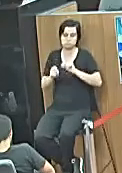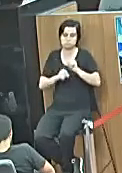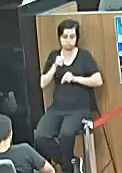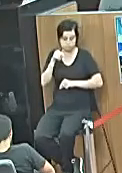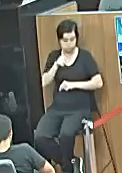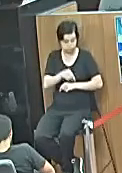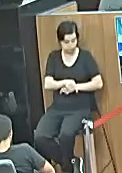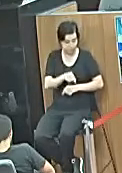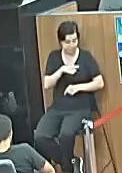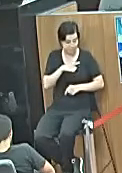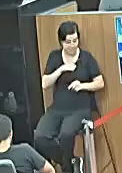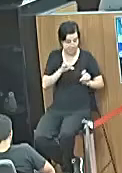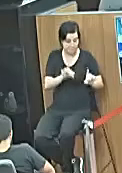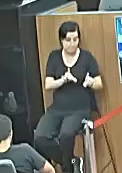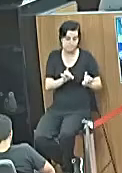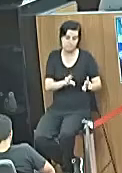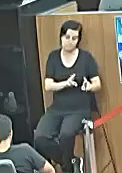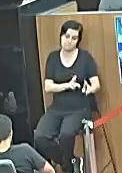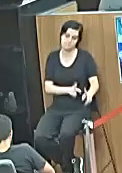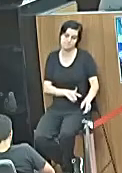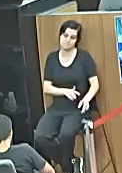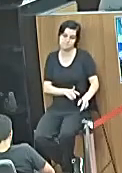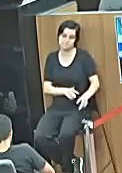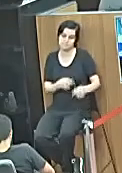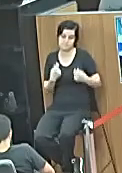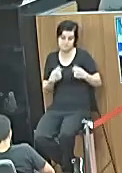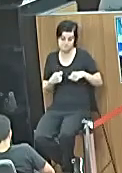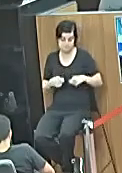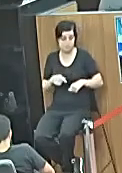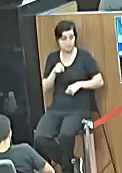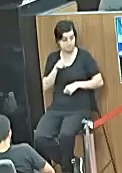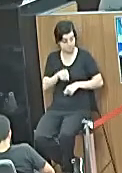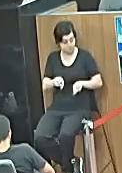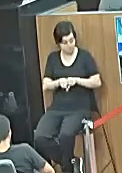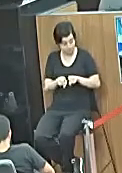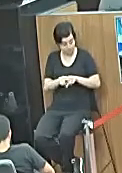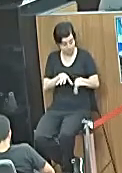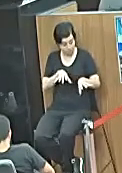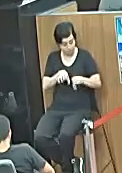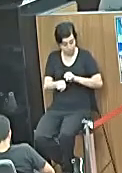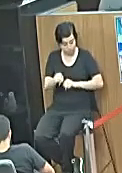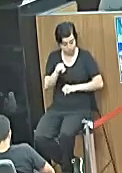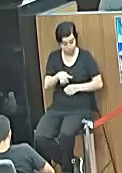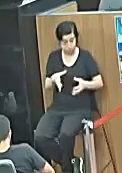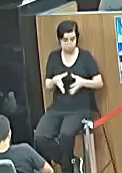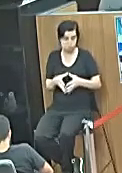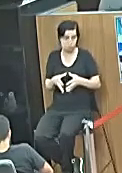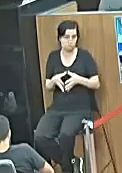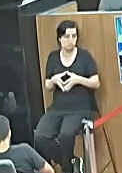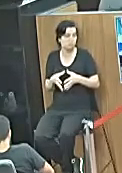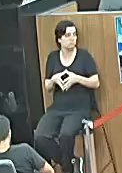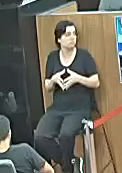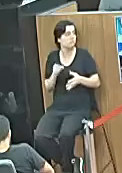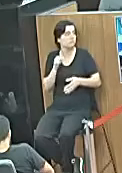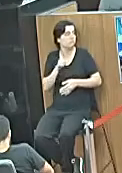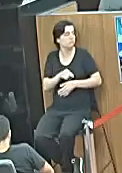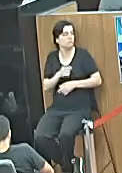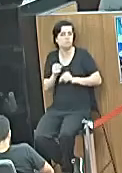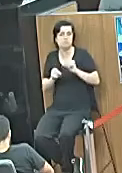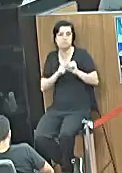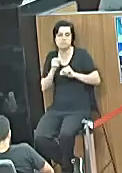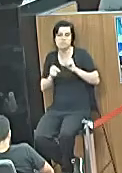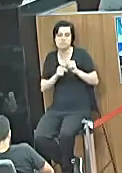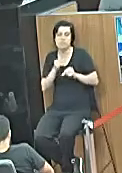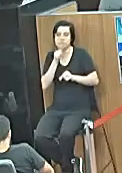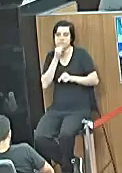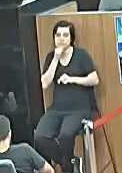então a importância do agente dessa especificidade também na formação desses profissionais para que a gente não reproduza no